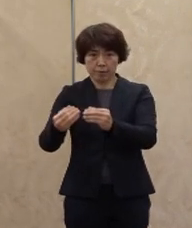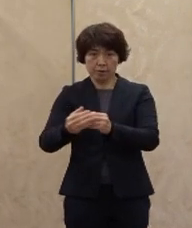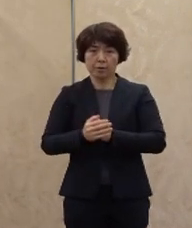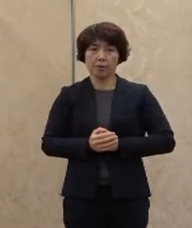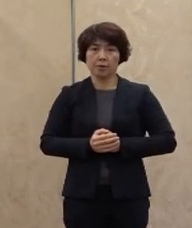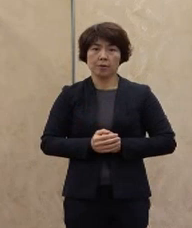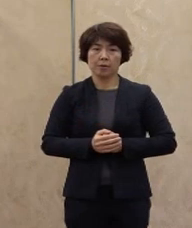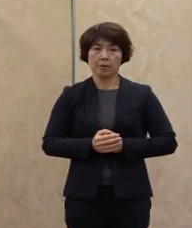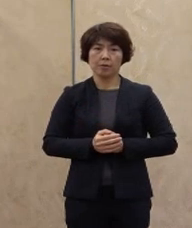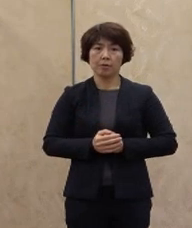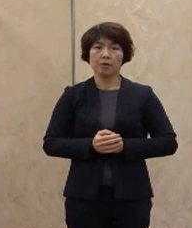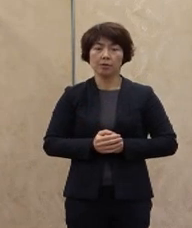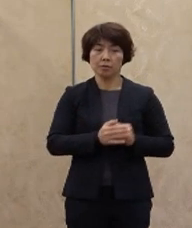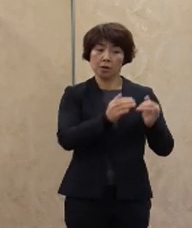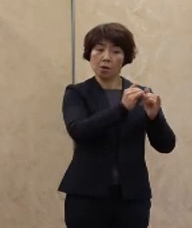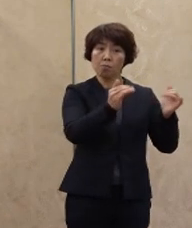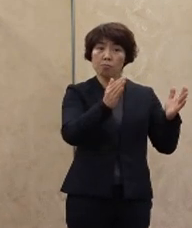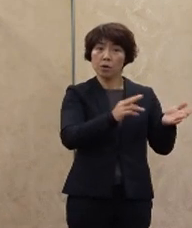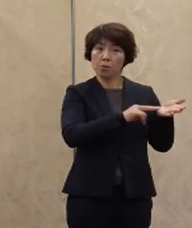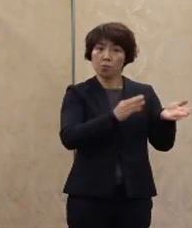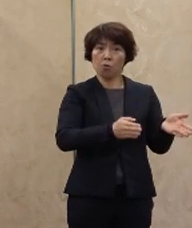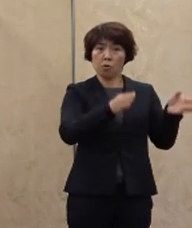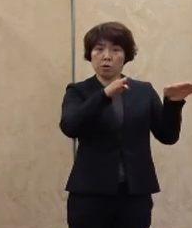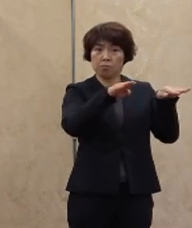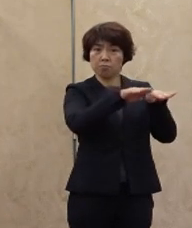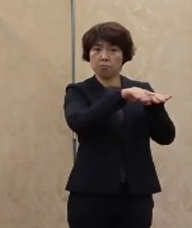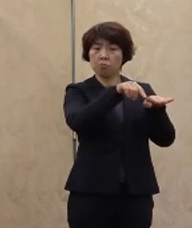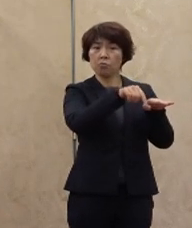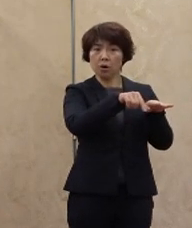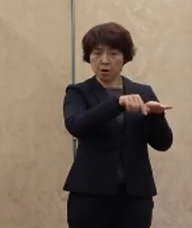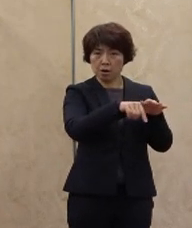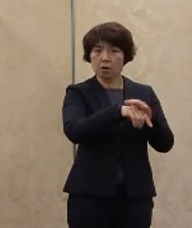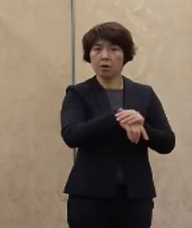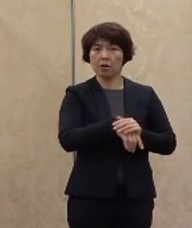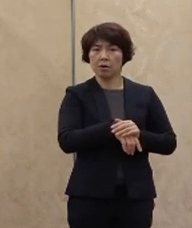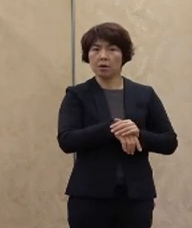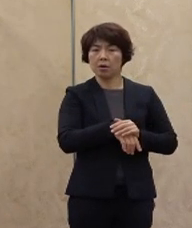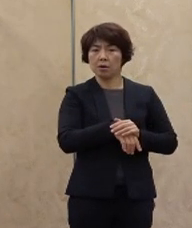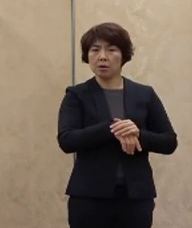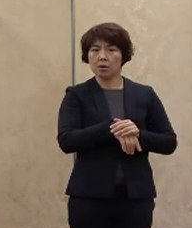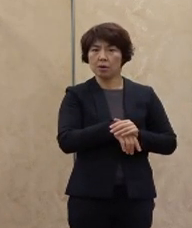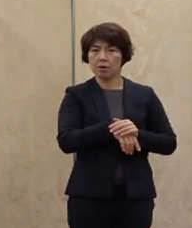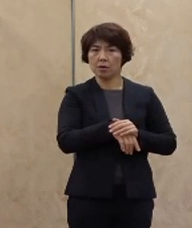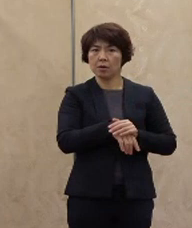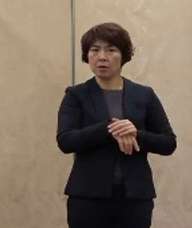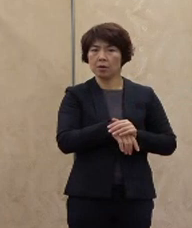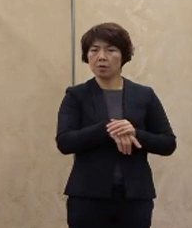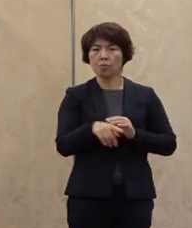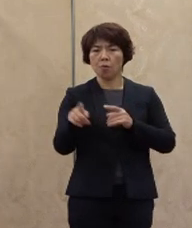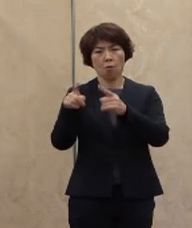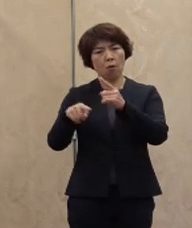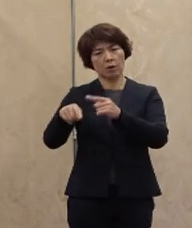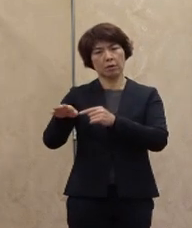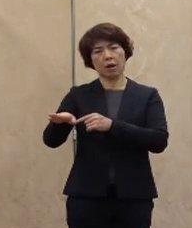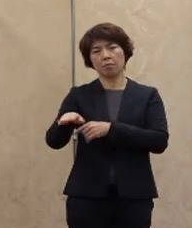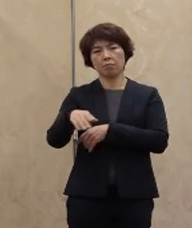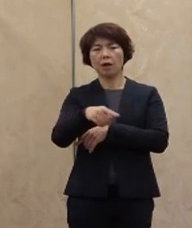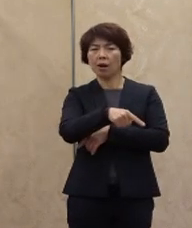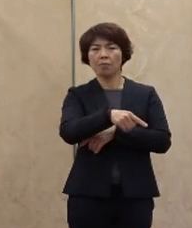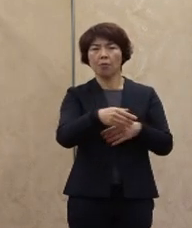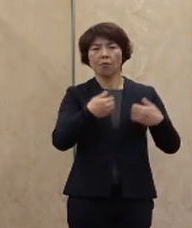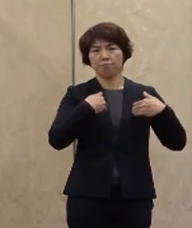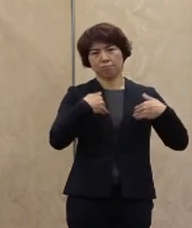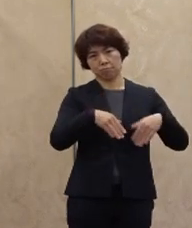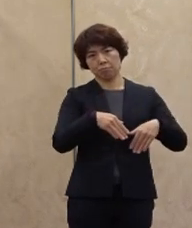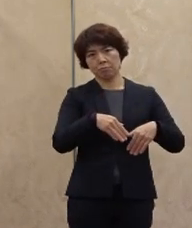けど、じゃあその民間の病院の方はちょっともう公立にやればいいんじゃないかというところ